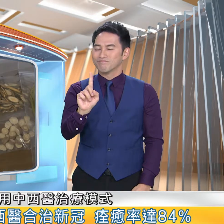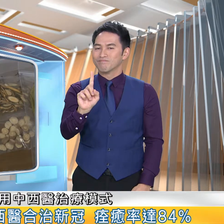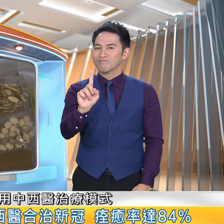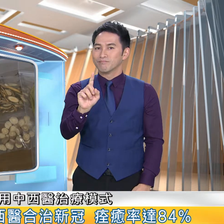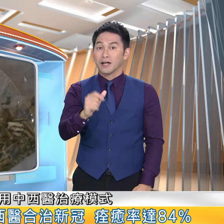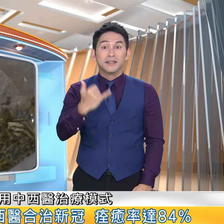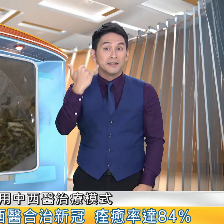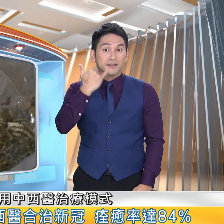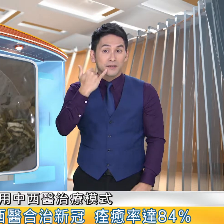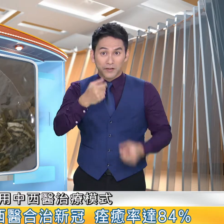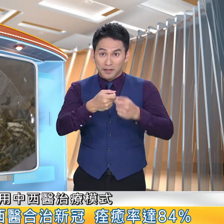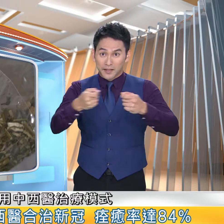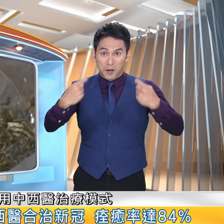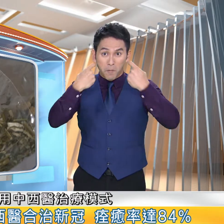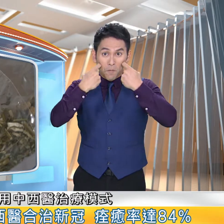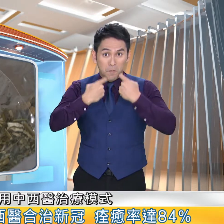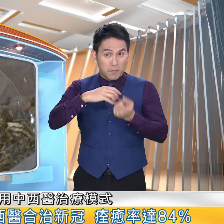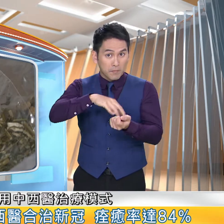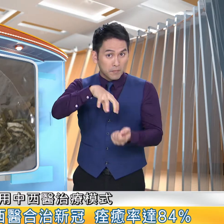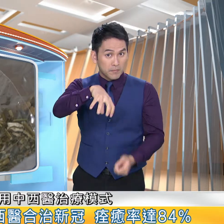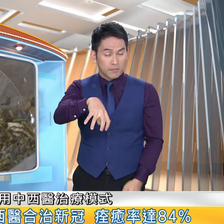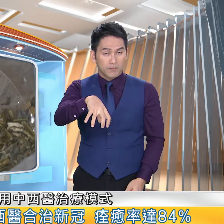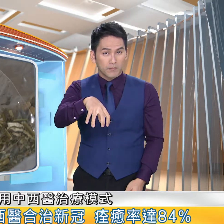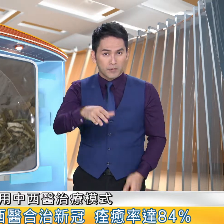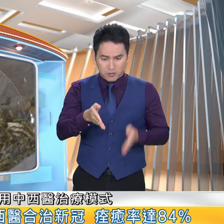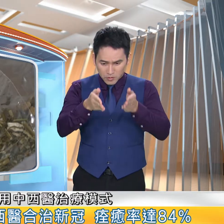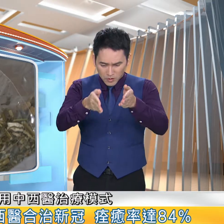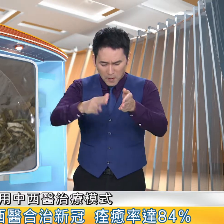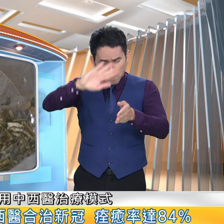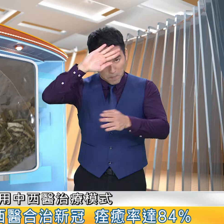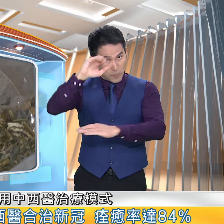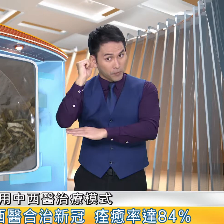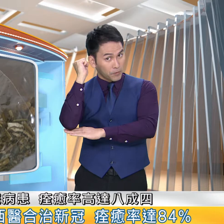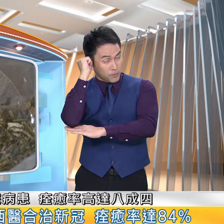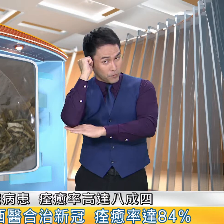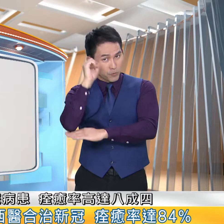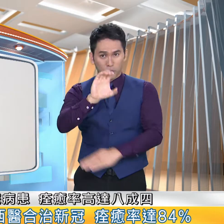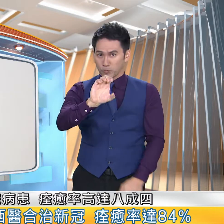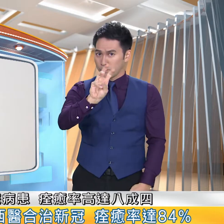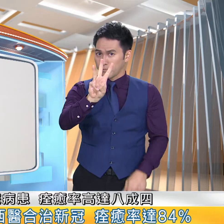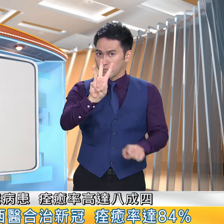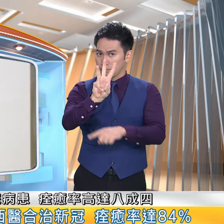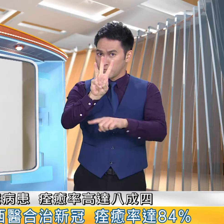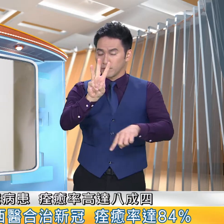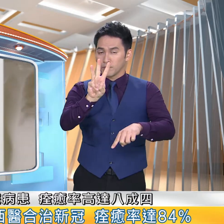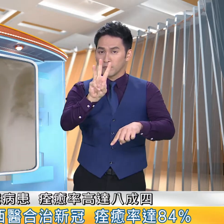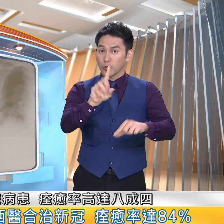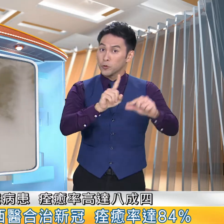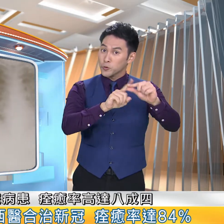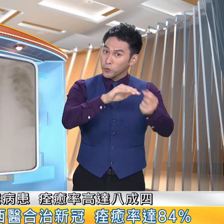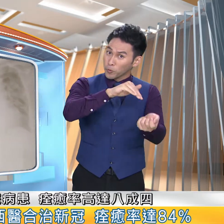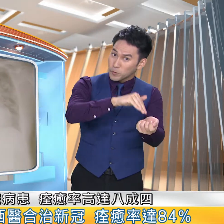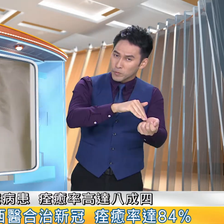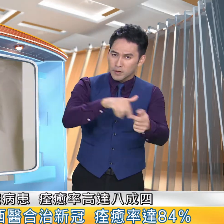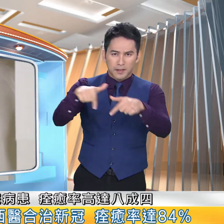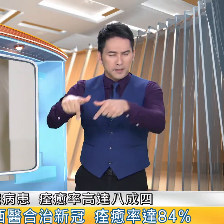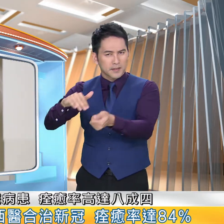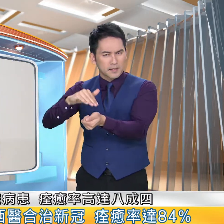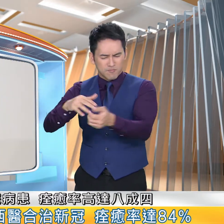院运用中西医治疗的模式，93位确诊住院病患，痊愈率高达了